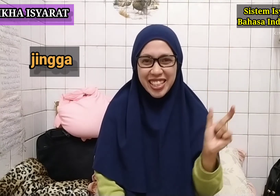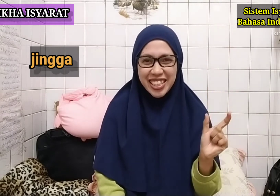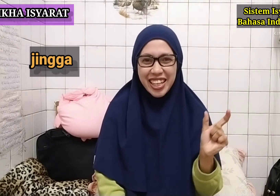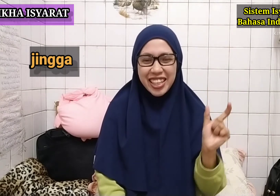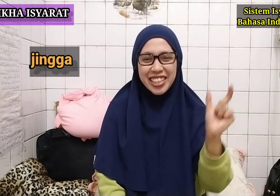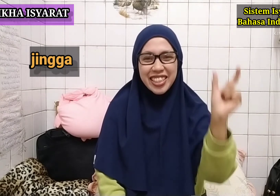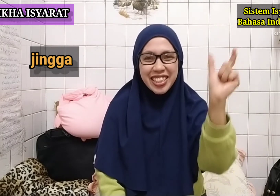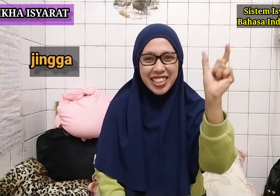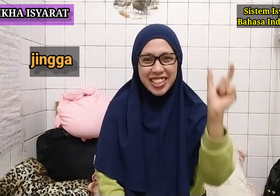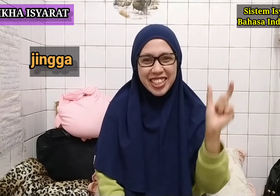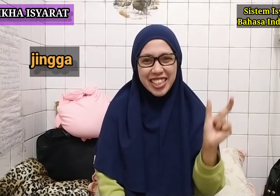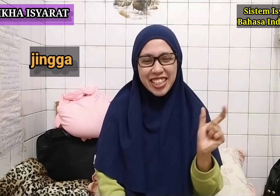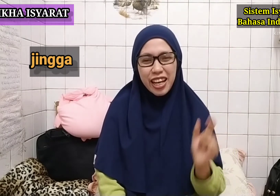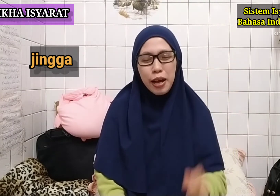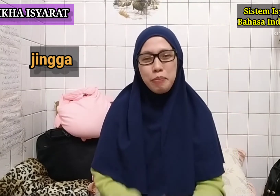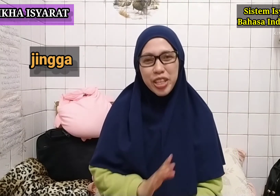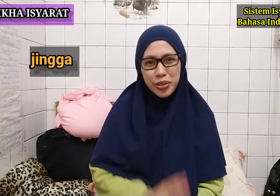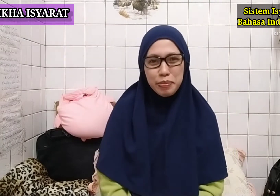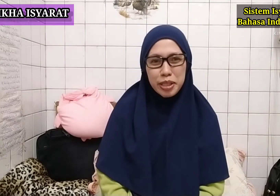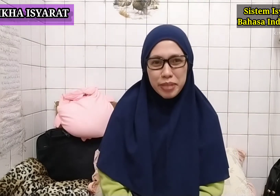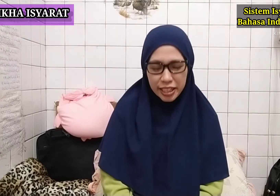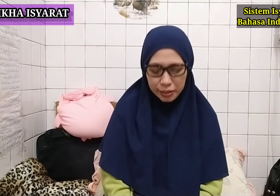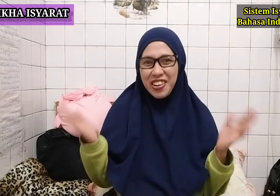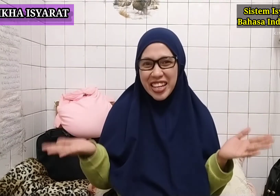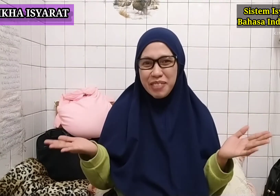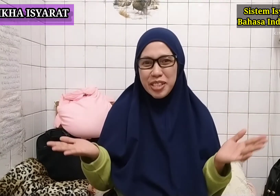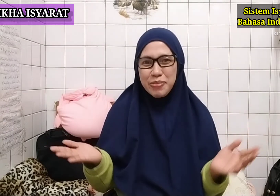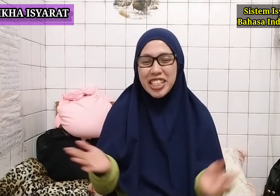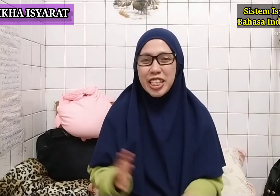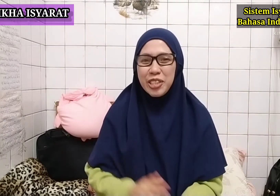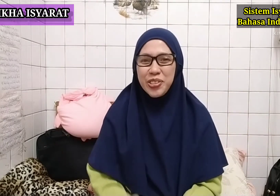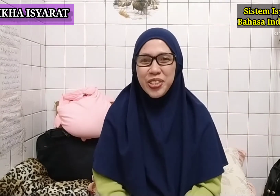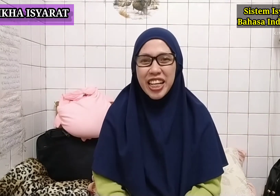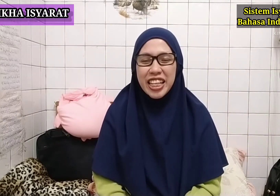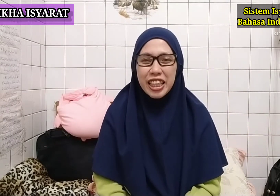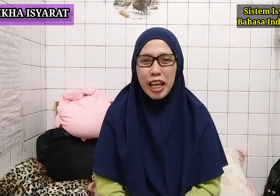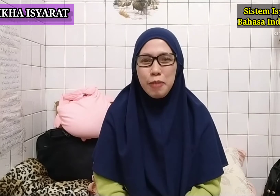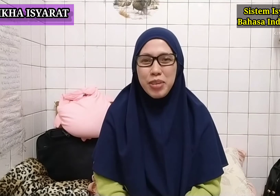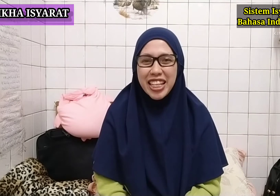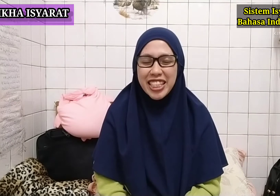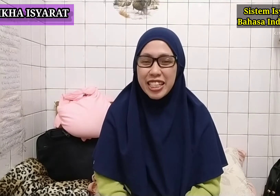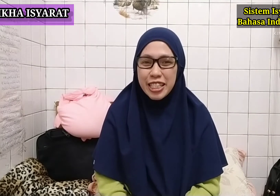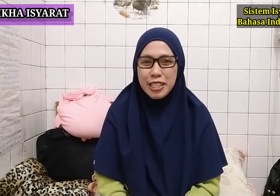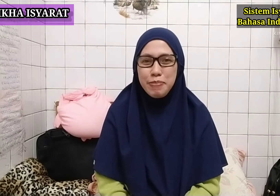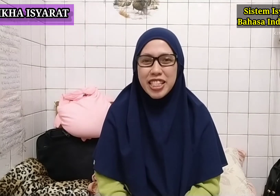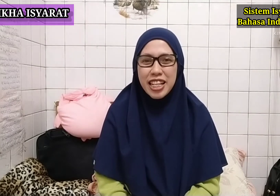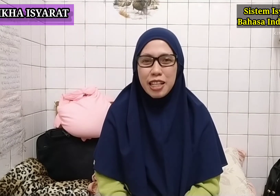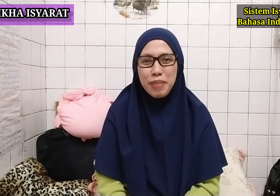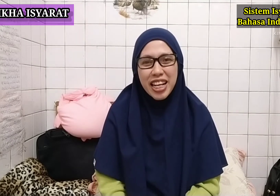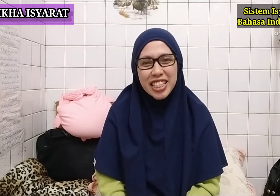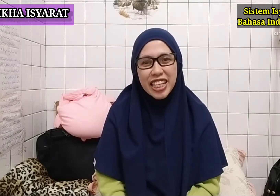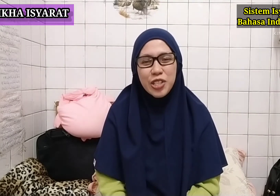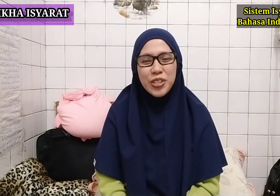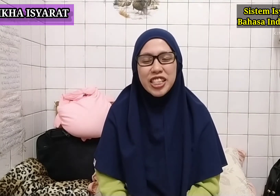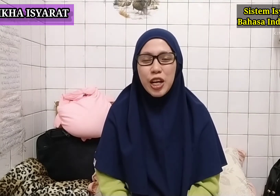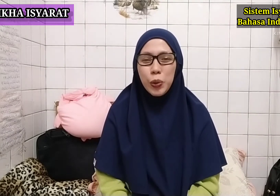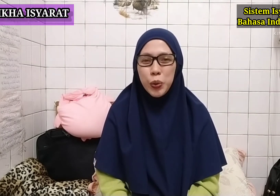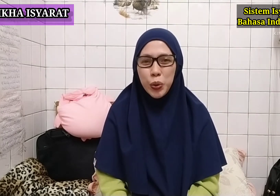Jingga. Jingga. Begitu ya teman-teman ya. Oke teman-teman, segitu dulu ya kita belajar sistem isyarat bahasa Indonesia untuk